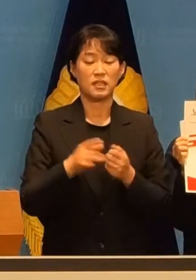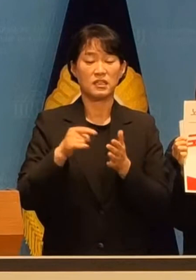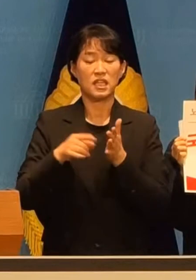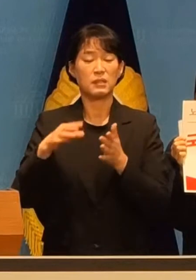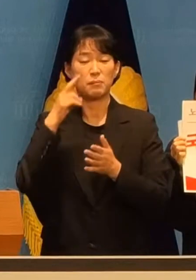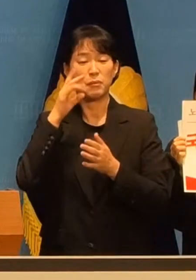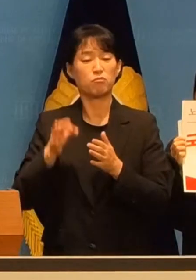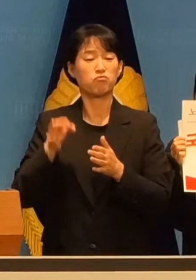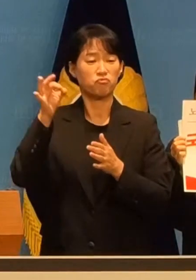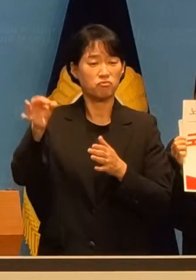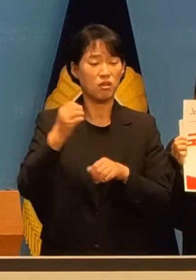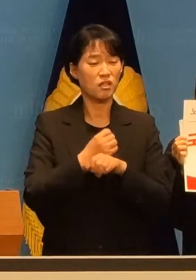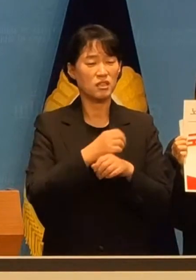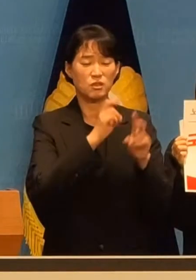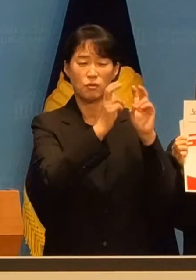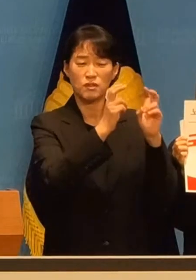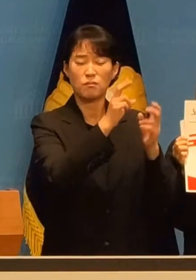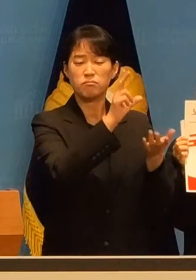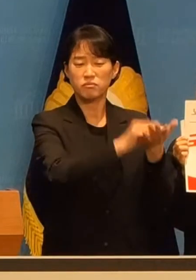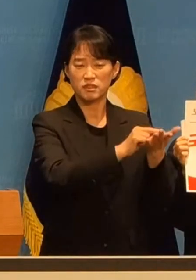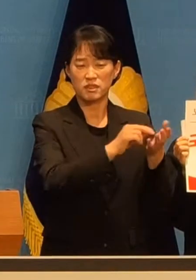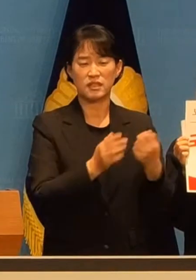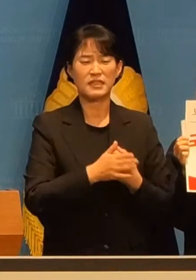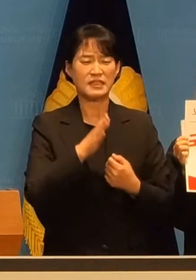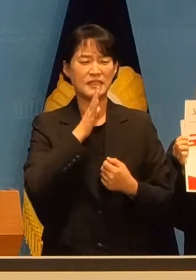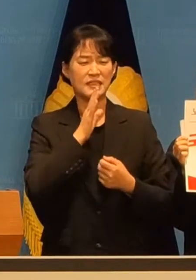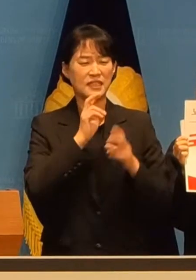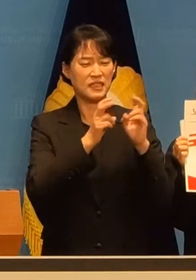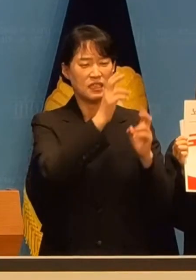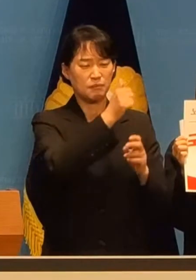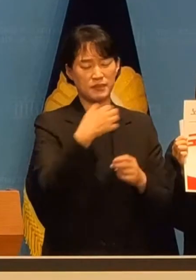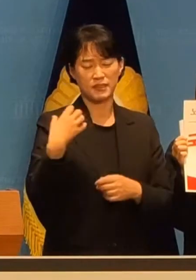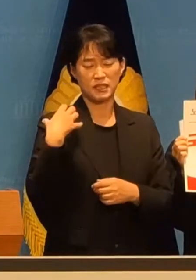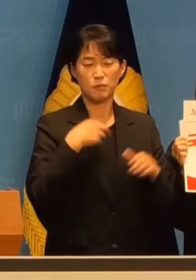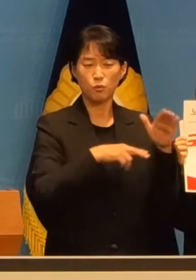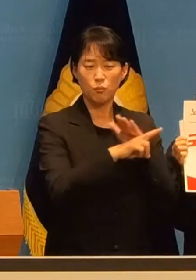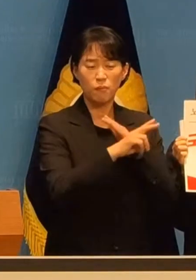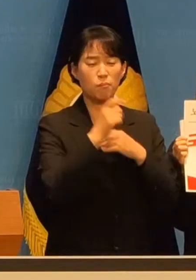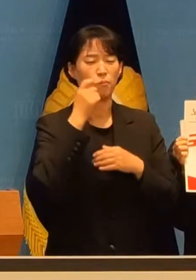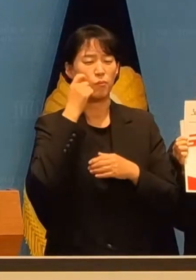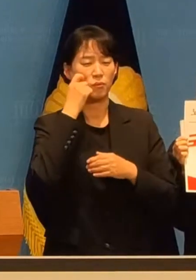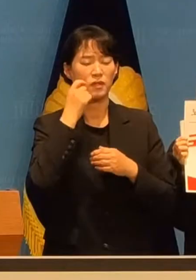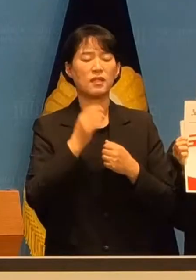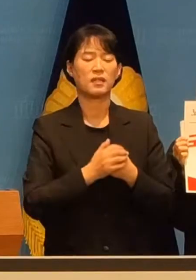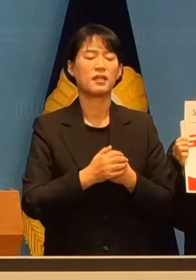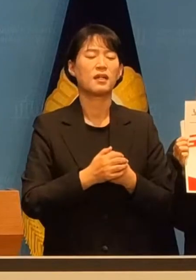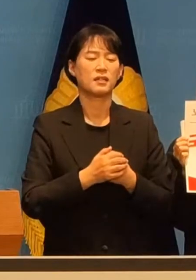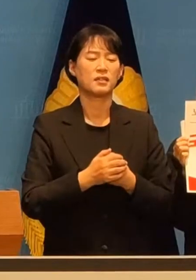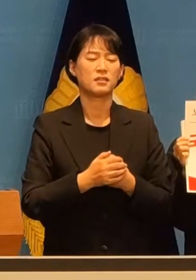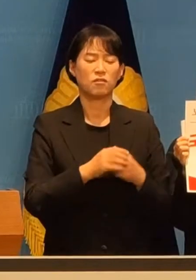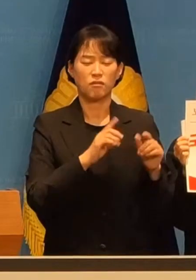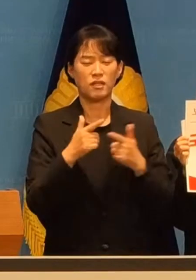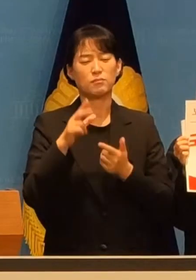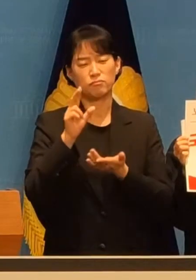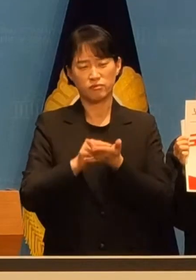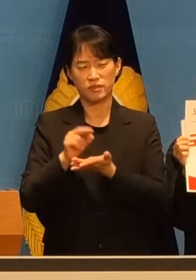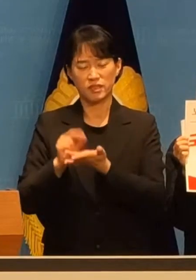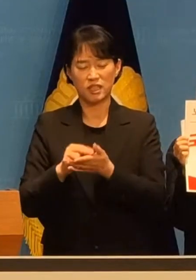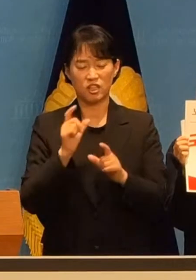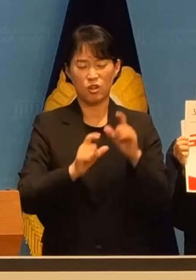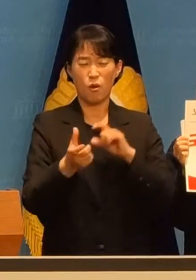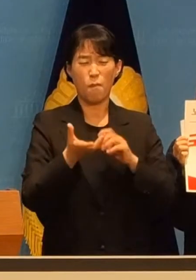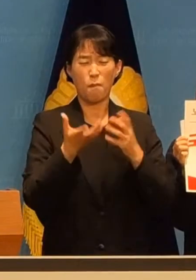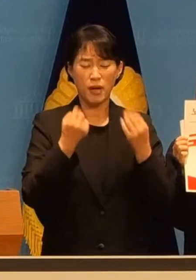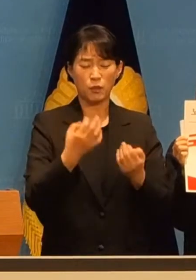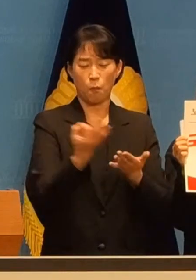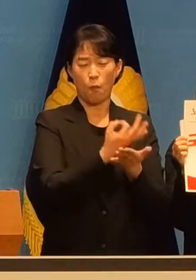갖다 바치는 기업 구조 문제, 진짜 사장이 책임에서 도망갈 수 있는 지배구조 문제 등 오직 더 많은 이윤을